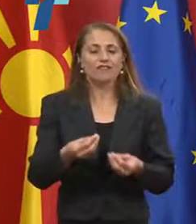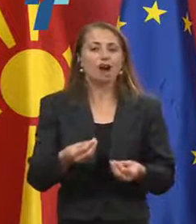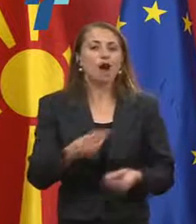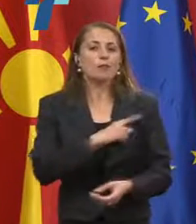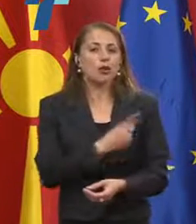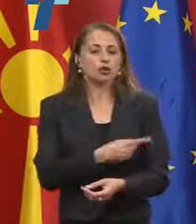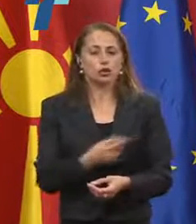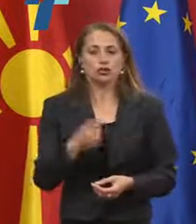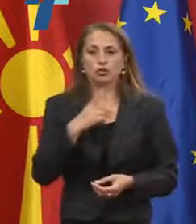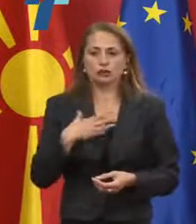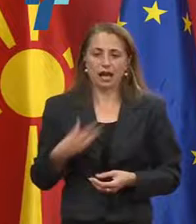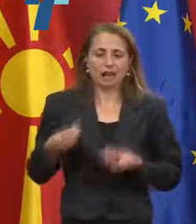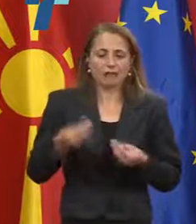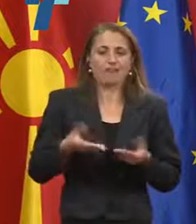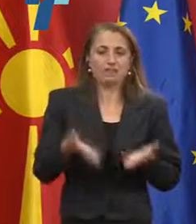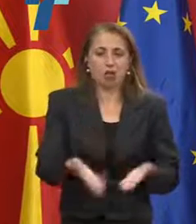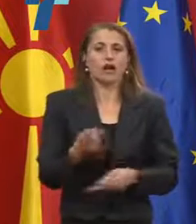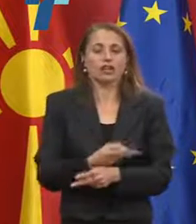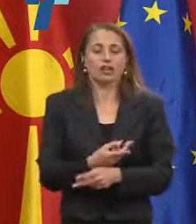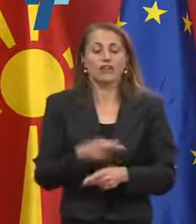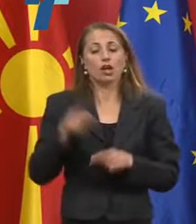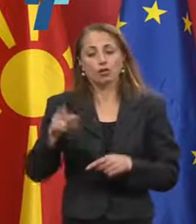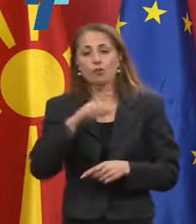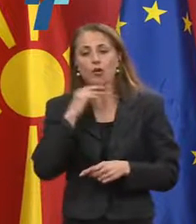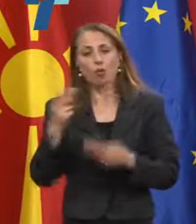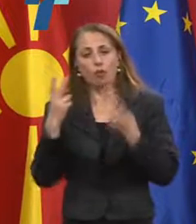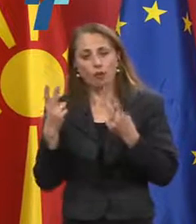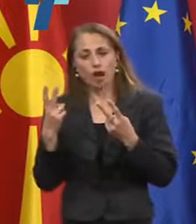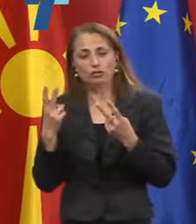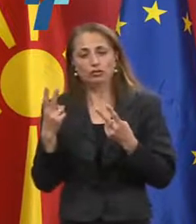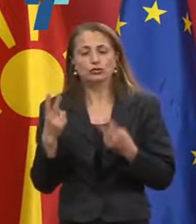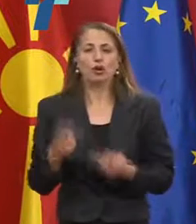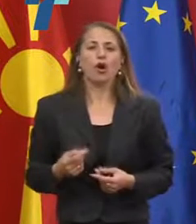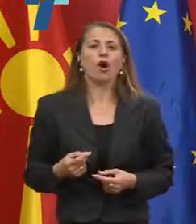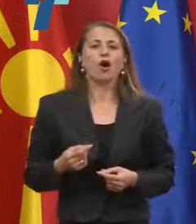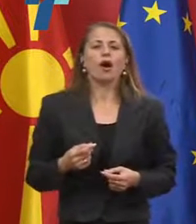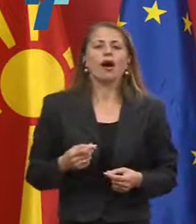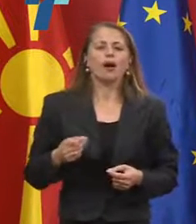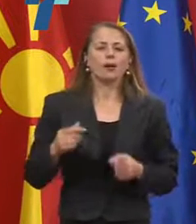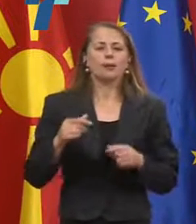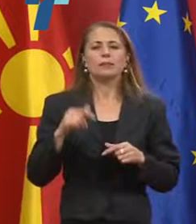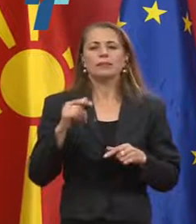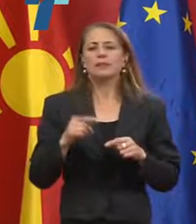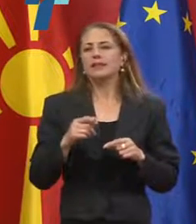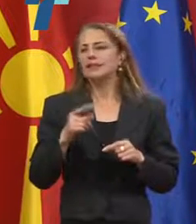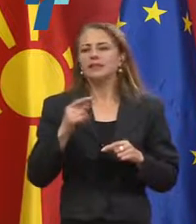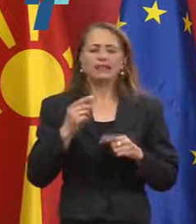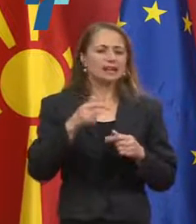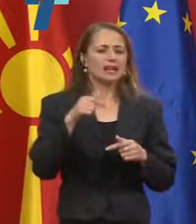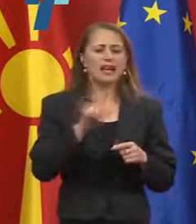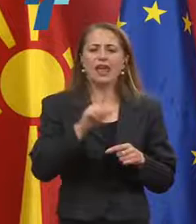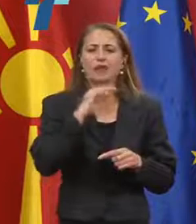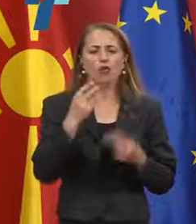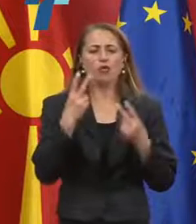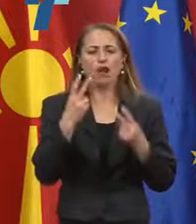својата држава и сметам дека тоа е побитно, отколку дали нешто подпаднало под една или под друга партија. Или... Николовски